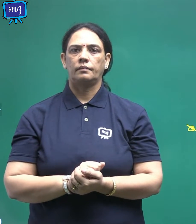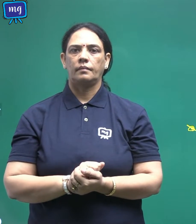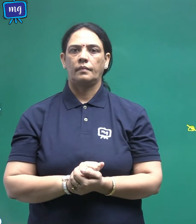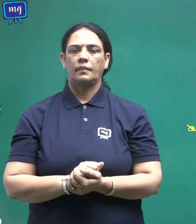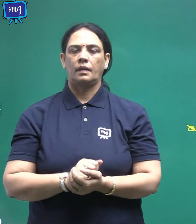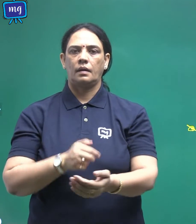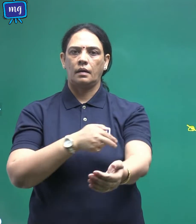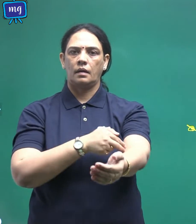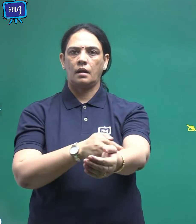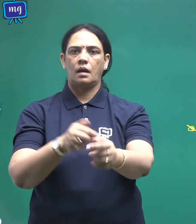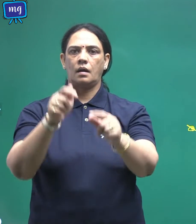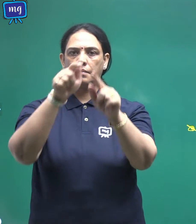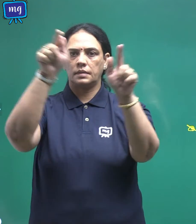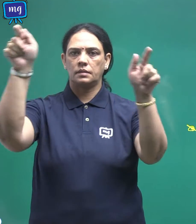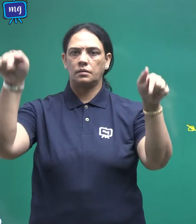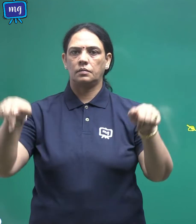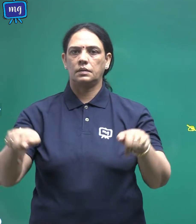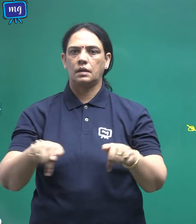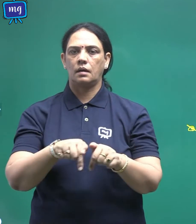समचतुर्भुज का